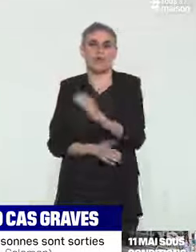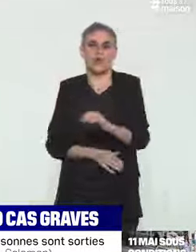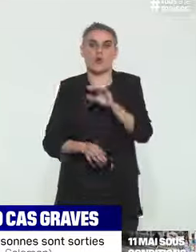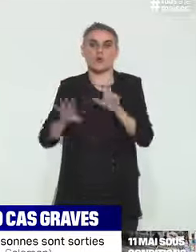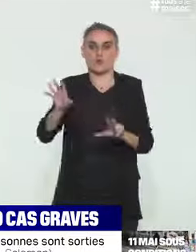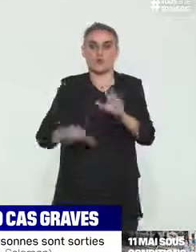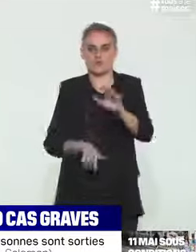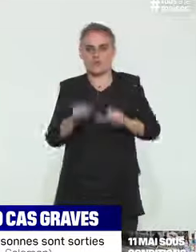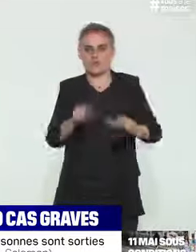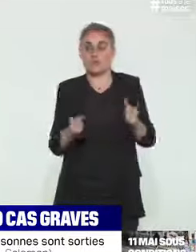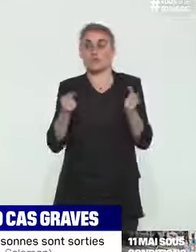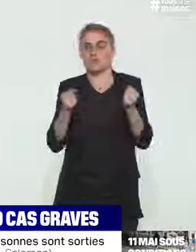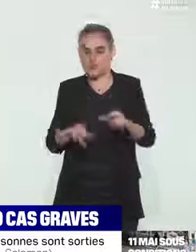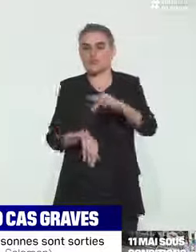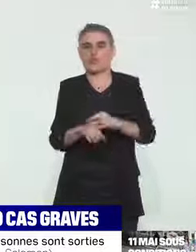cas confirmés.